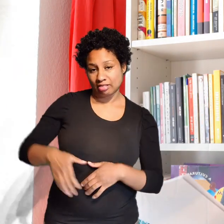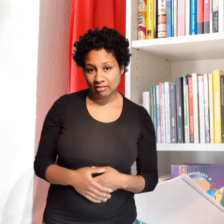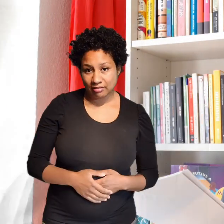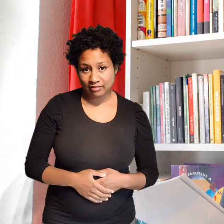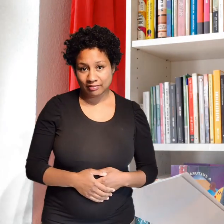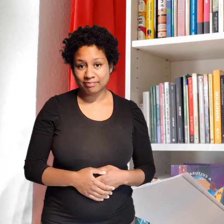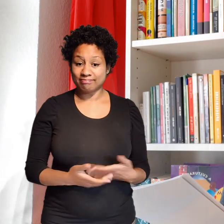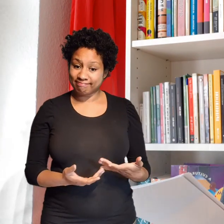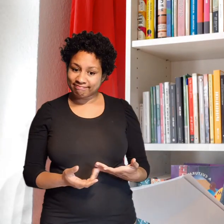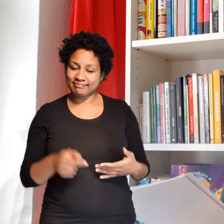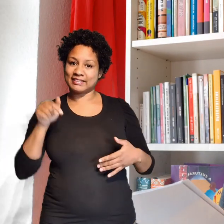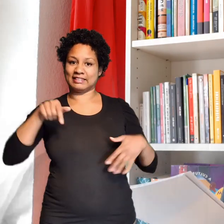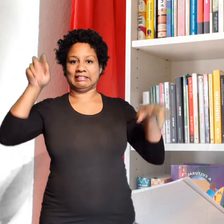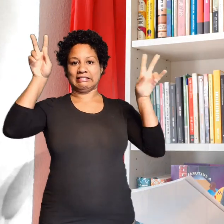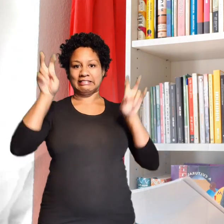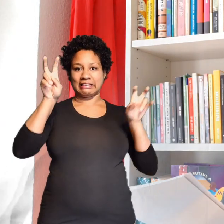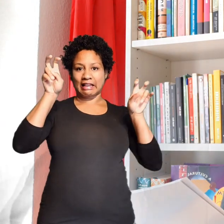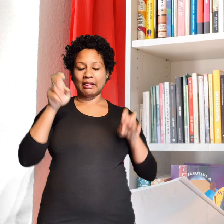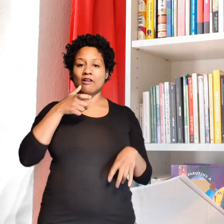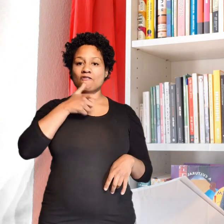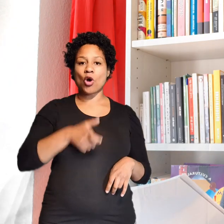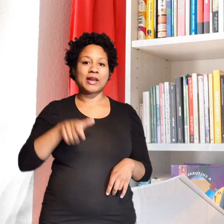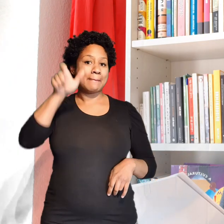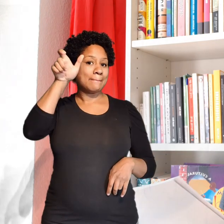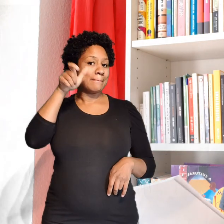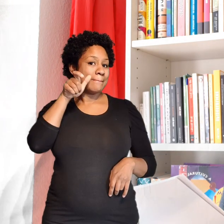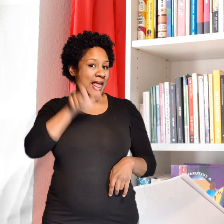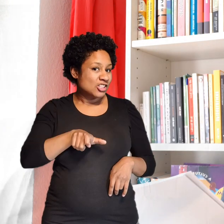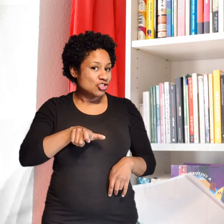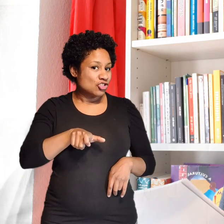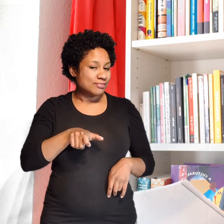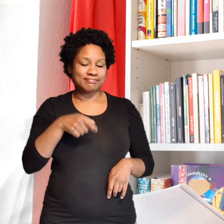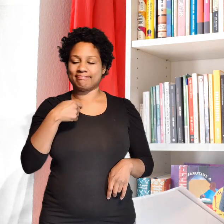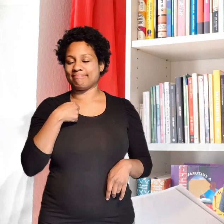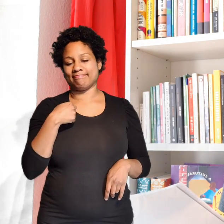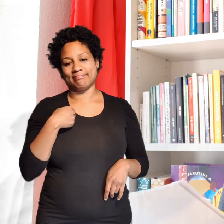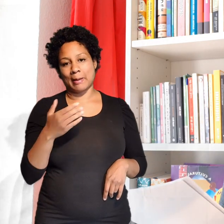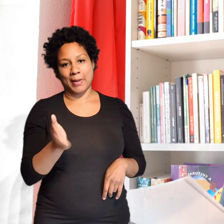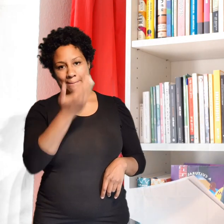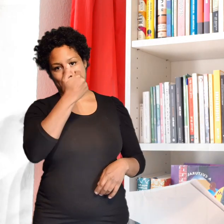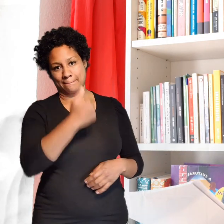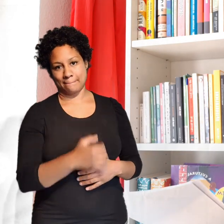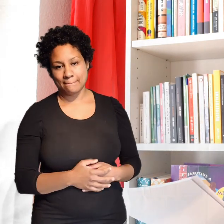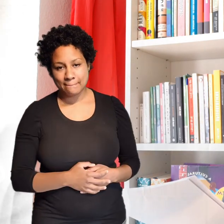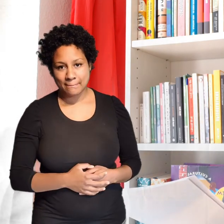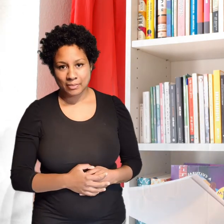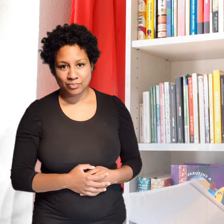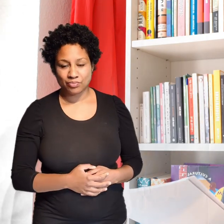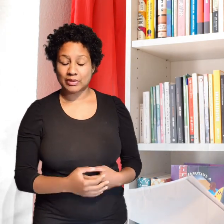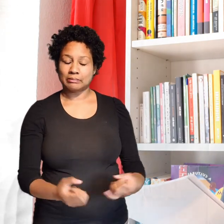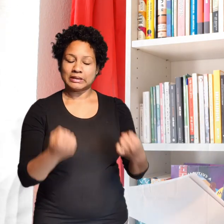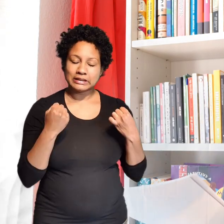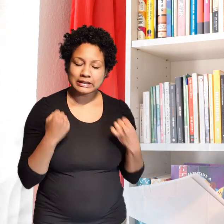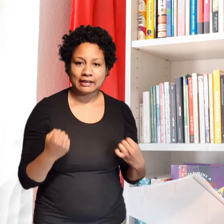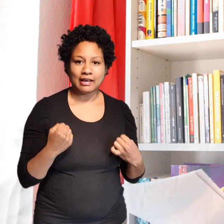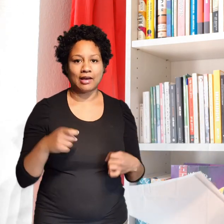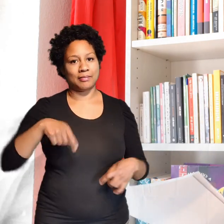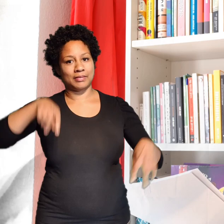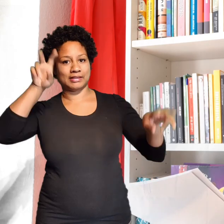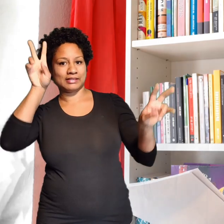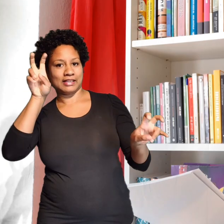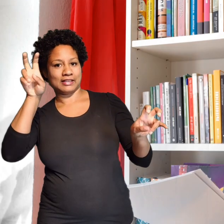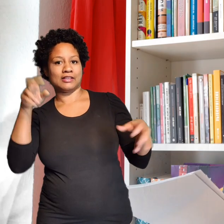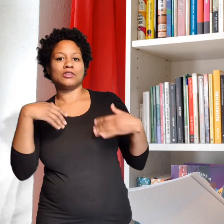Und paradoxerweise habe ich genau dieses Wort, Menschen, weggelassen, um sicherzugehen, dass der